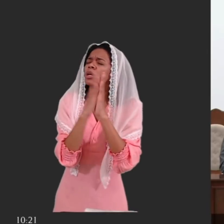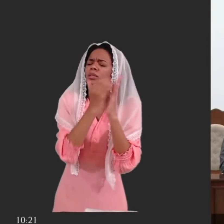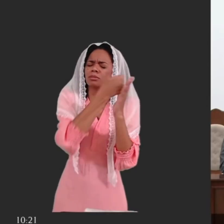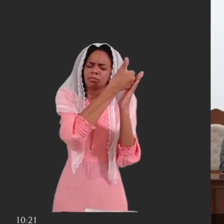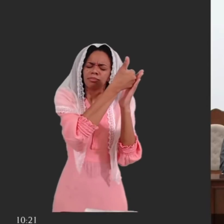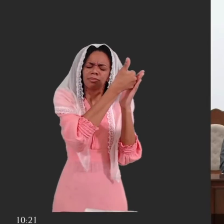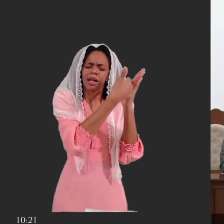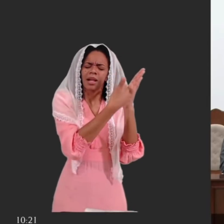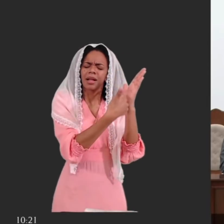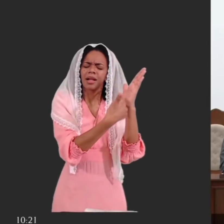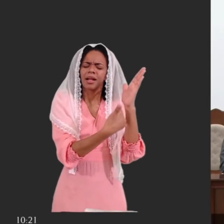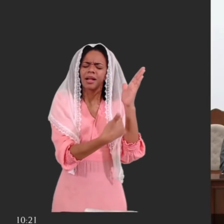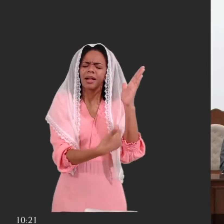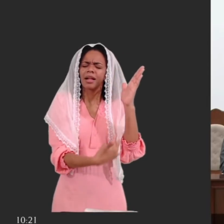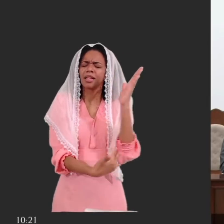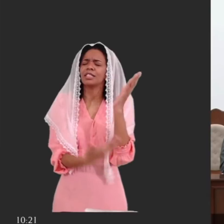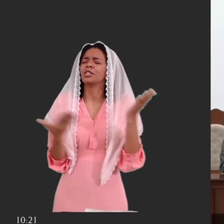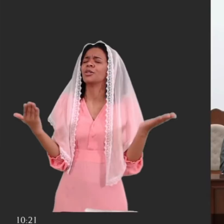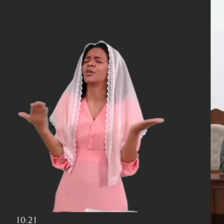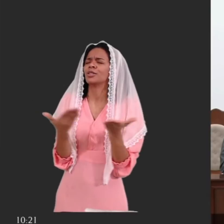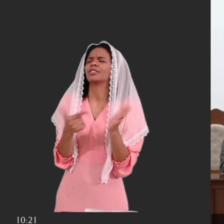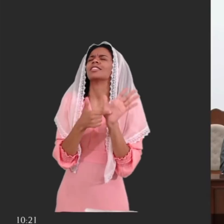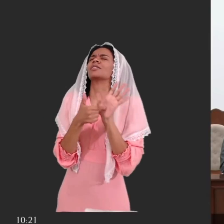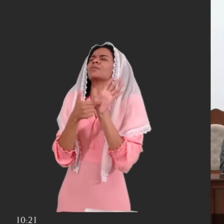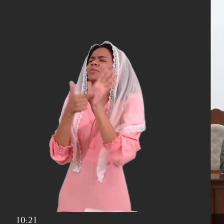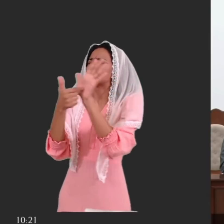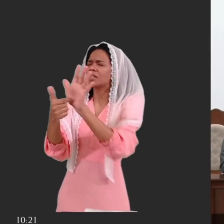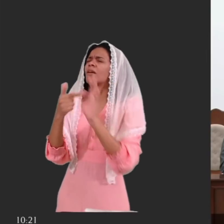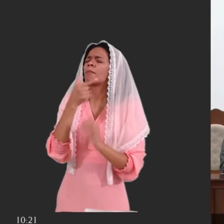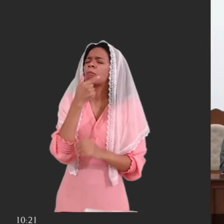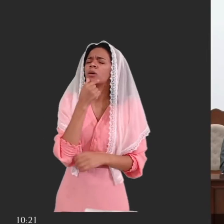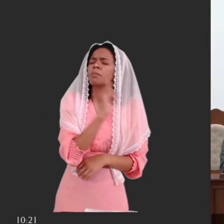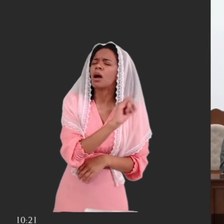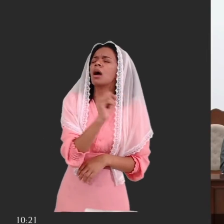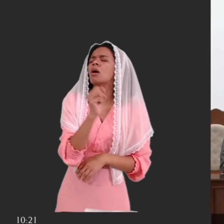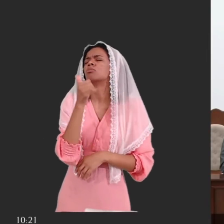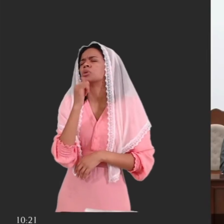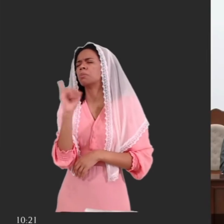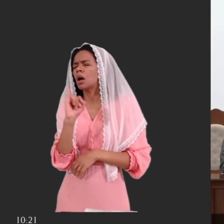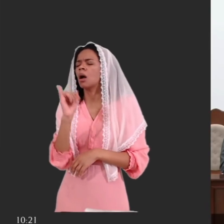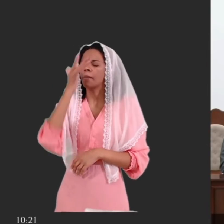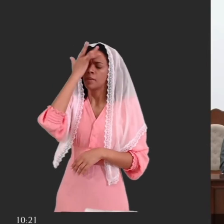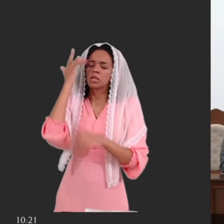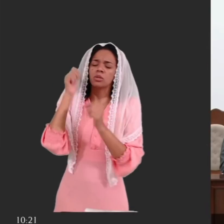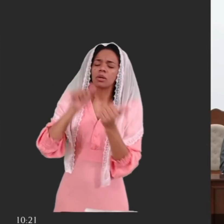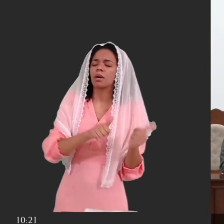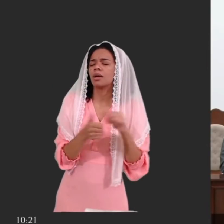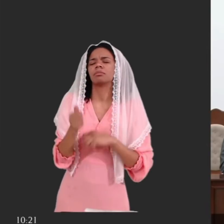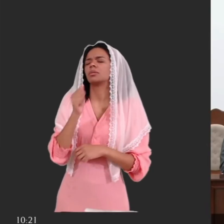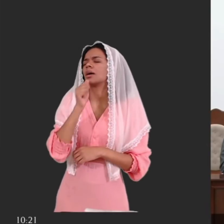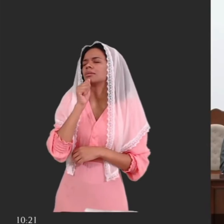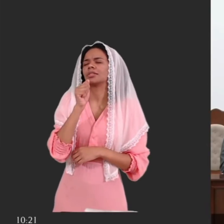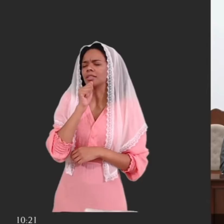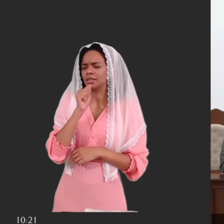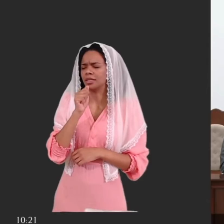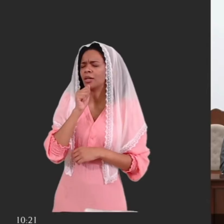que têm chegado até nós nesta manhã. Cada irmão e irmã ou testemunhado que pediu,